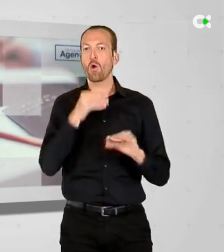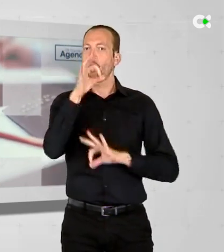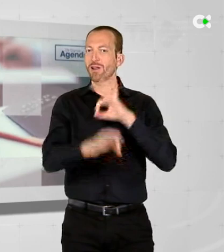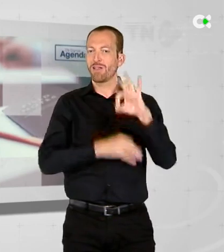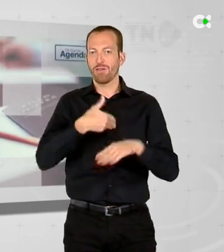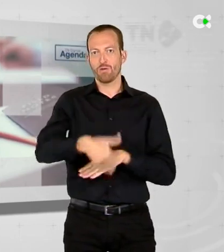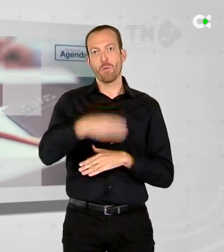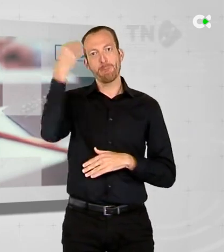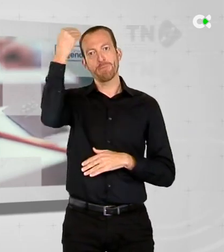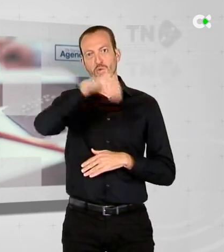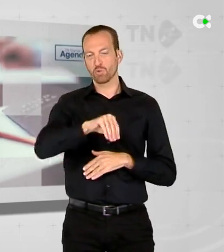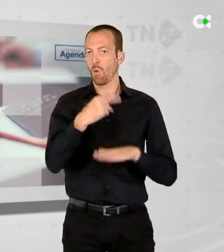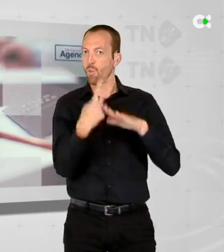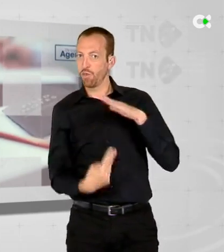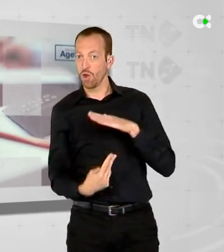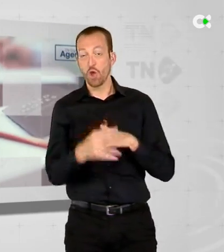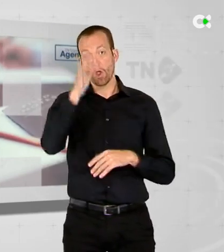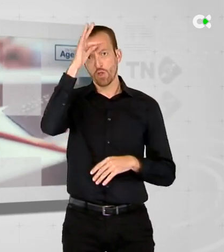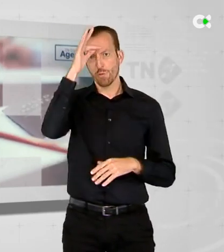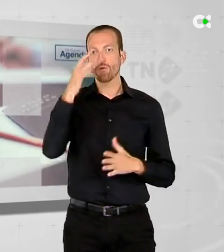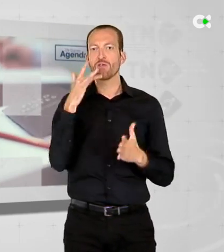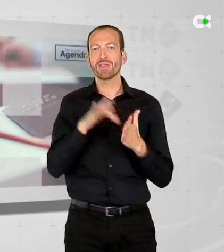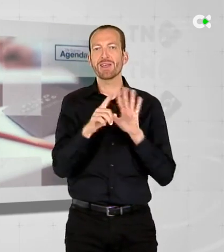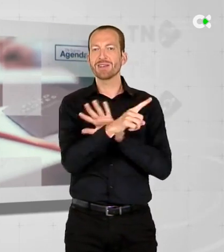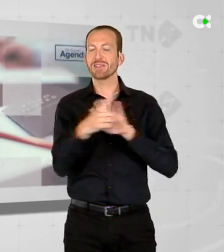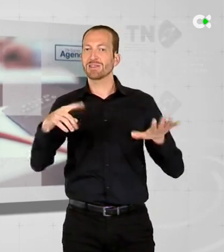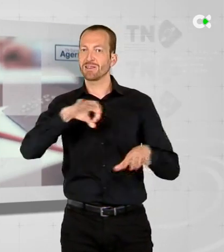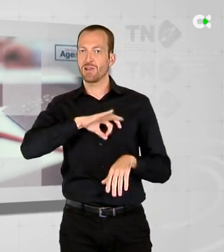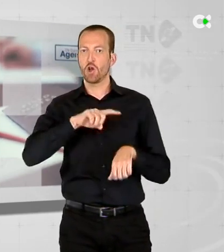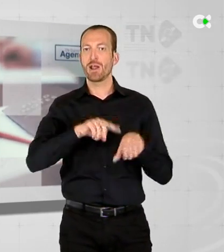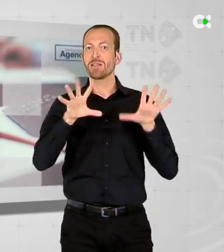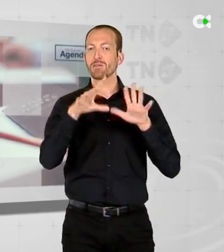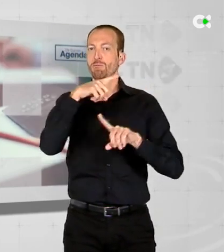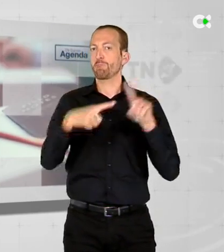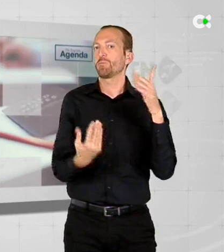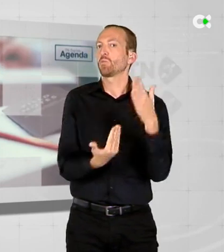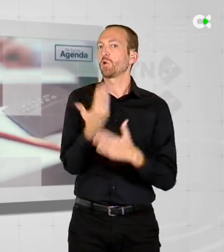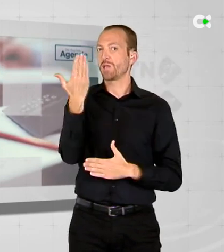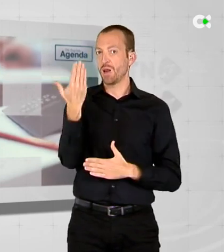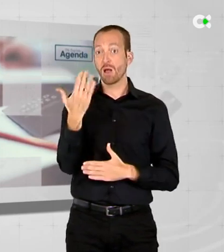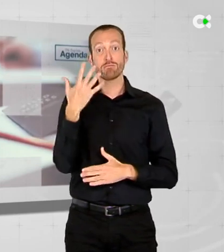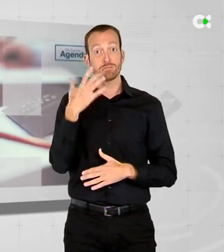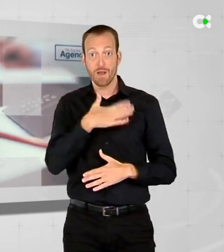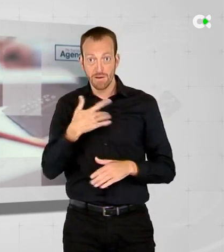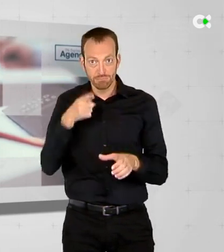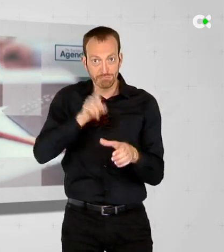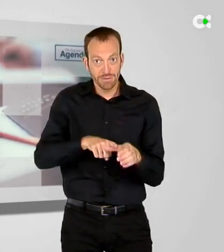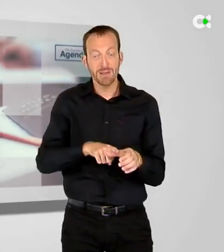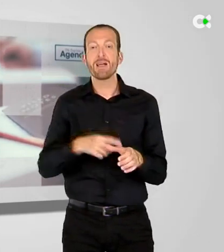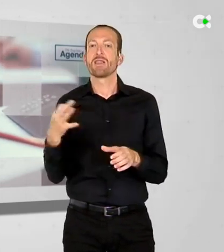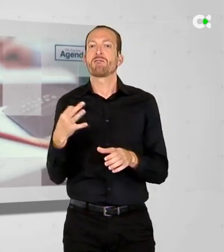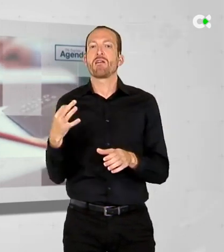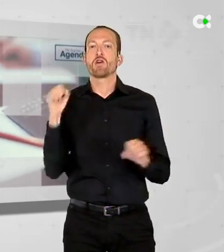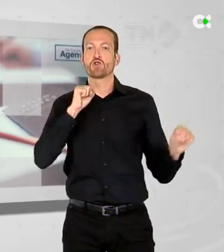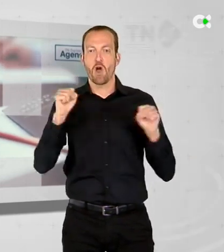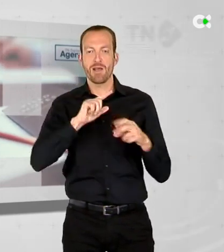bautismo de buceo tendrá lugar el domingo 16 de enero a las 10 y media de la mañana y para participar solo hace falta llevar